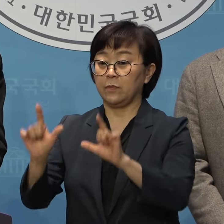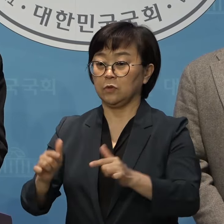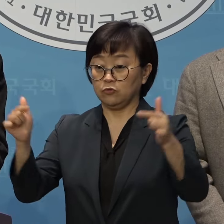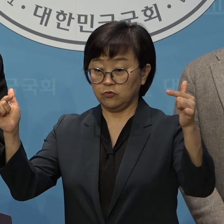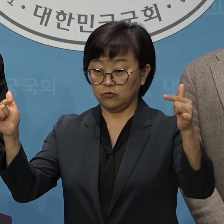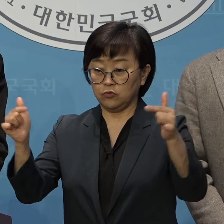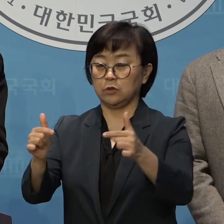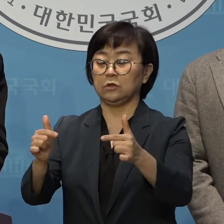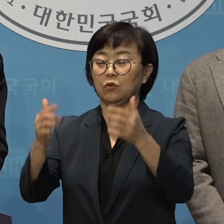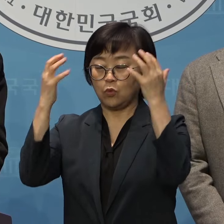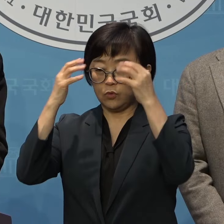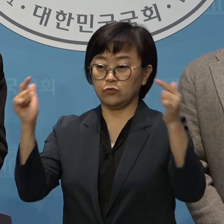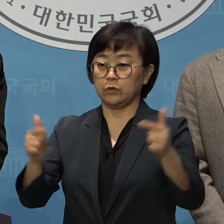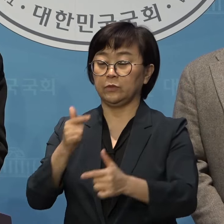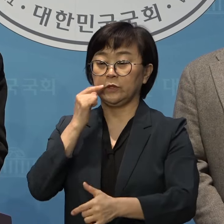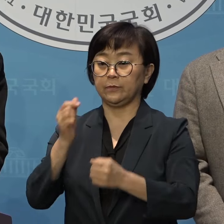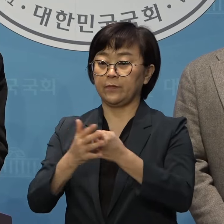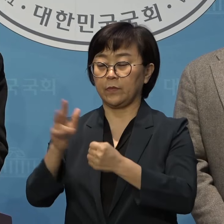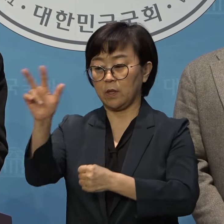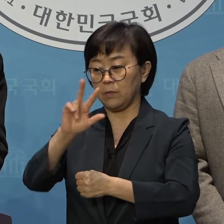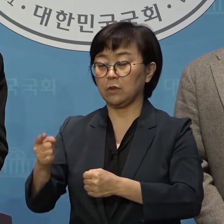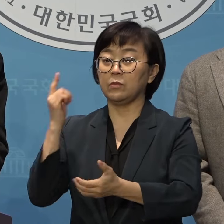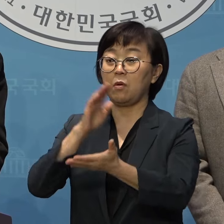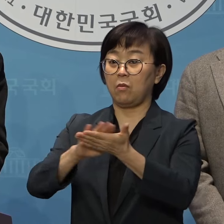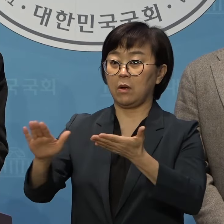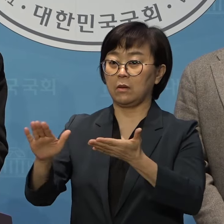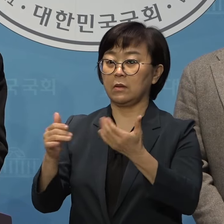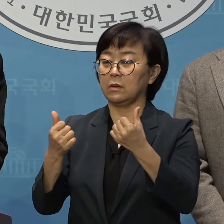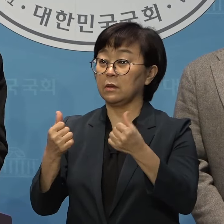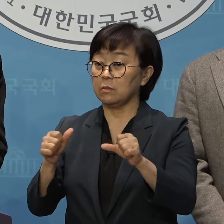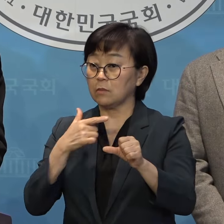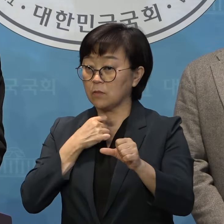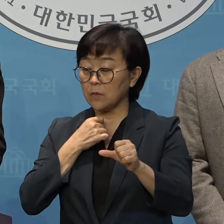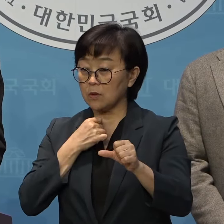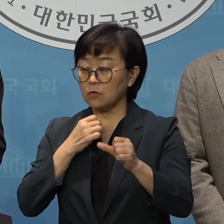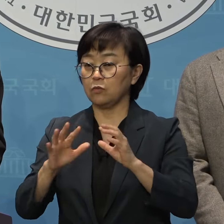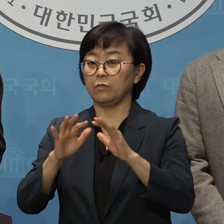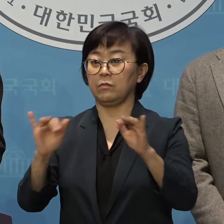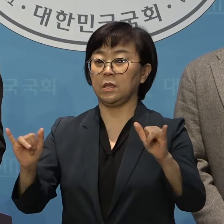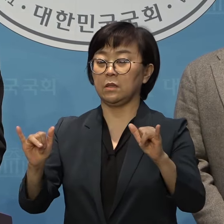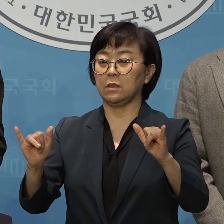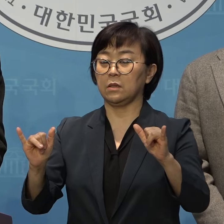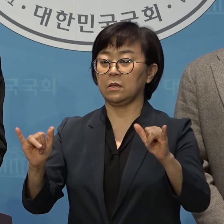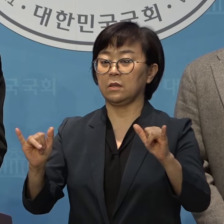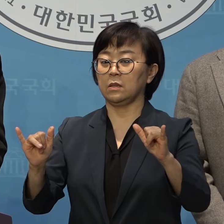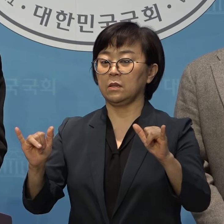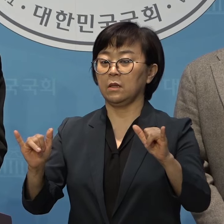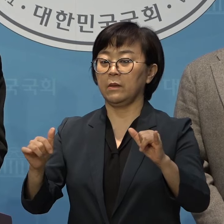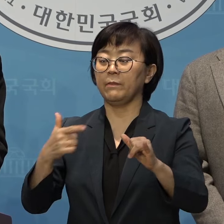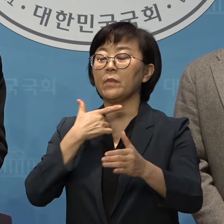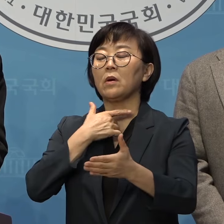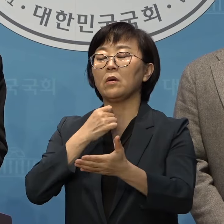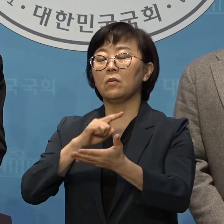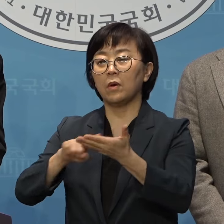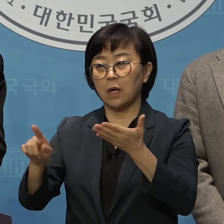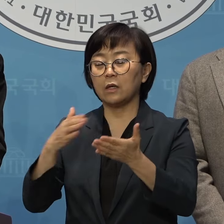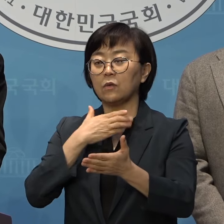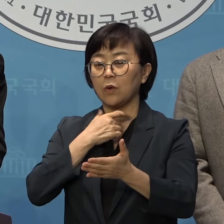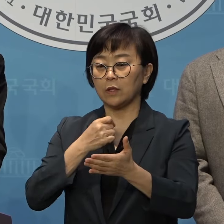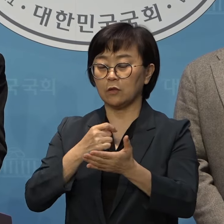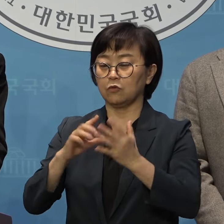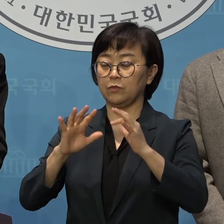고통을 덜어드리지 못하고 있습니다. 한반도의 평화가 깃들기를 바라는 국민의 여망에 부응하지 못하고